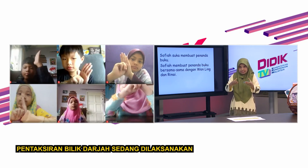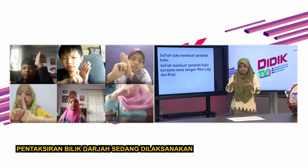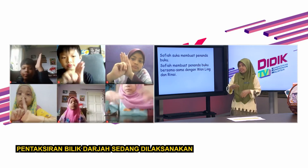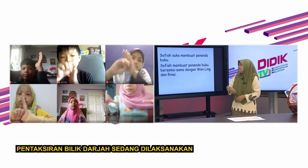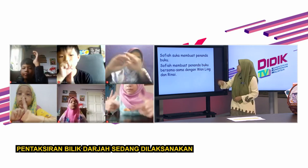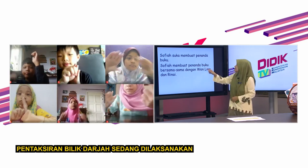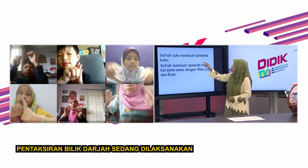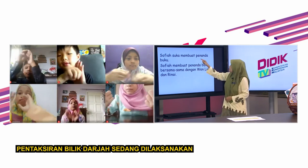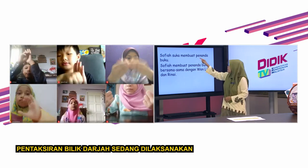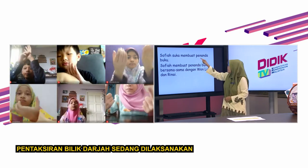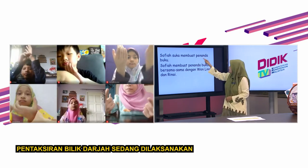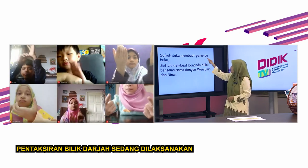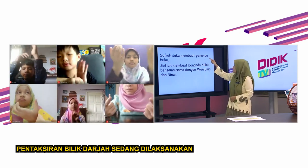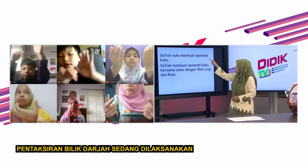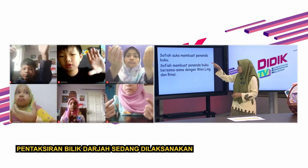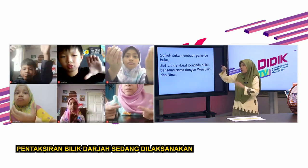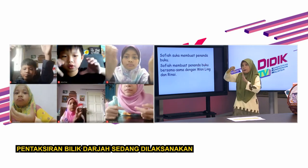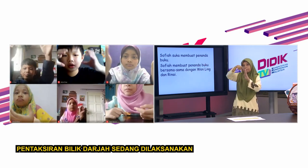membuat